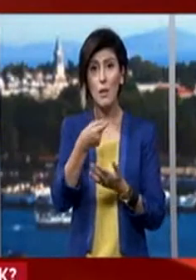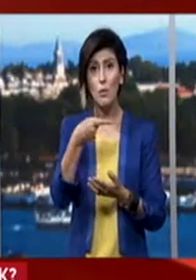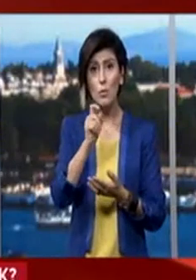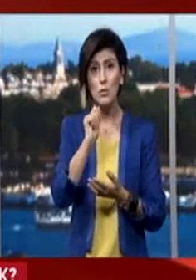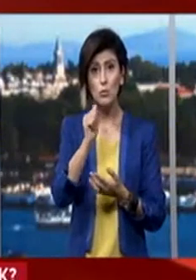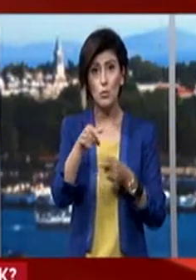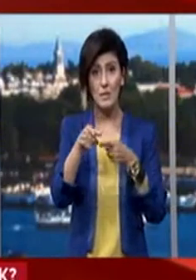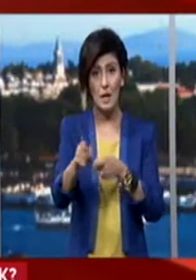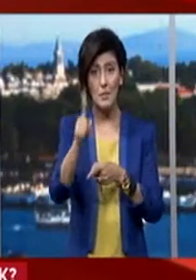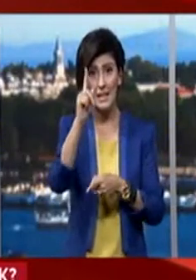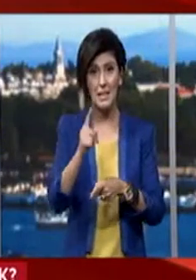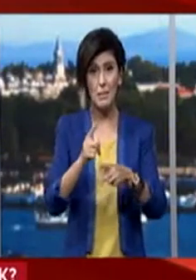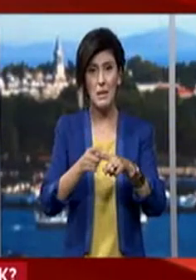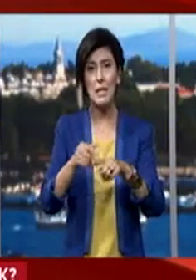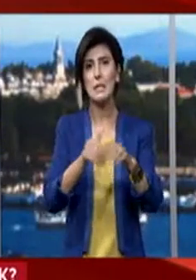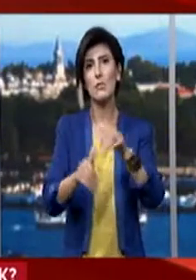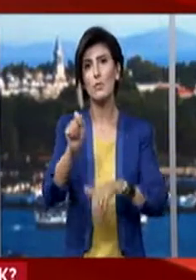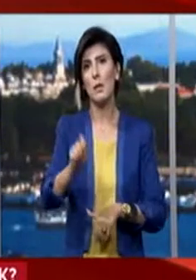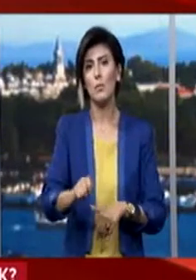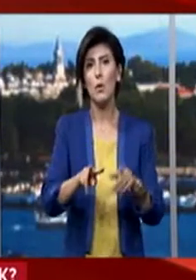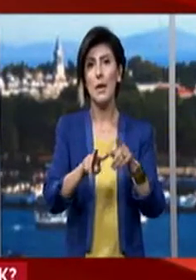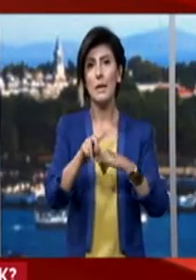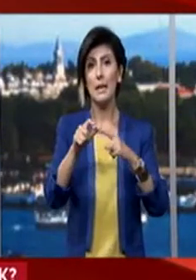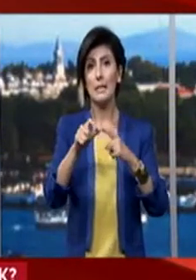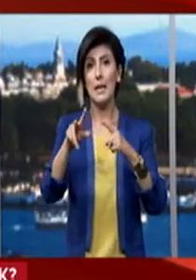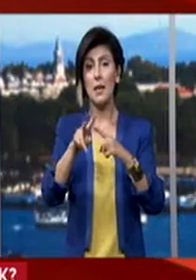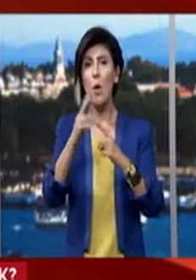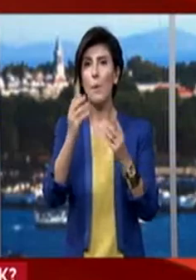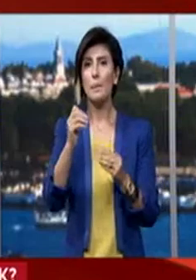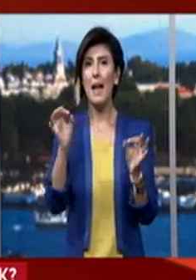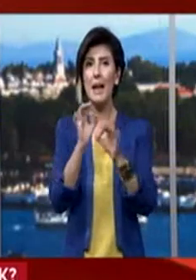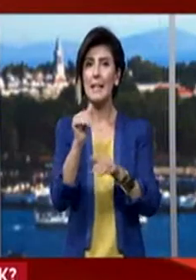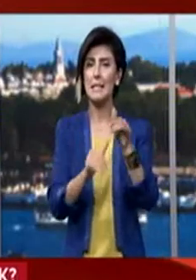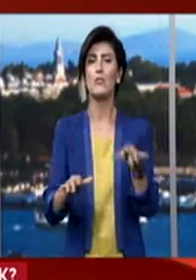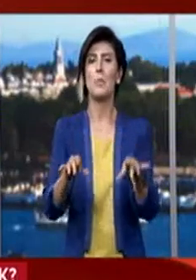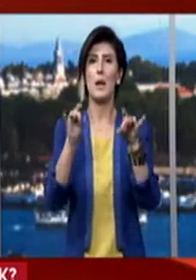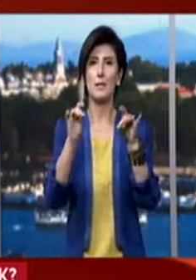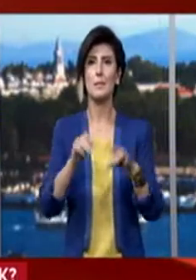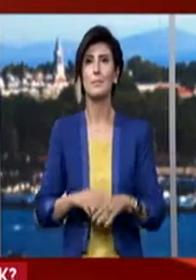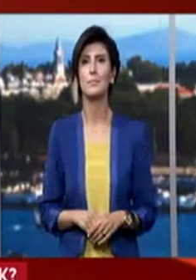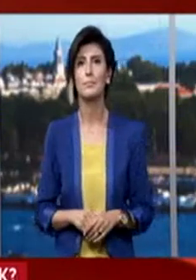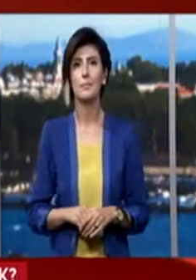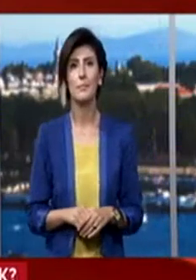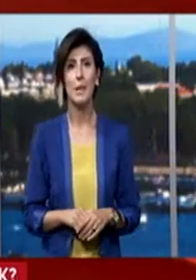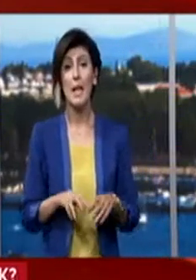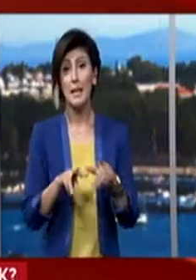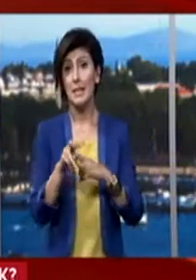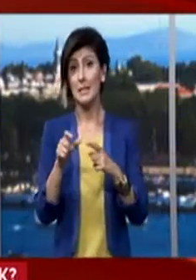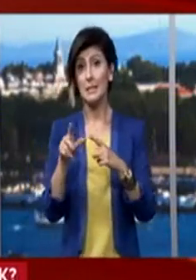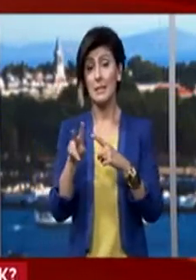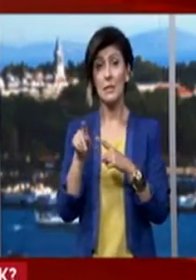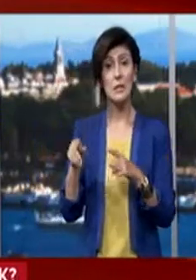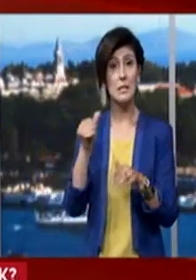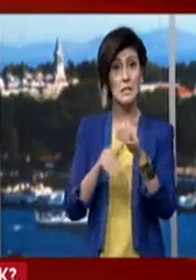90. günü takip eden ilk pazar seçim yapılıyor. Yüksek Seçim Kurulu olası bir erken seçime hazır. YSK seçime hazır ancak